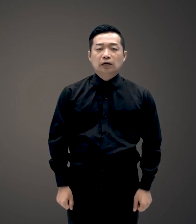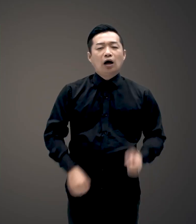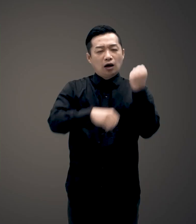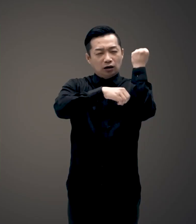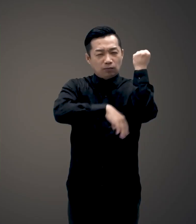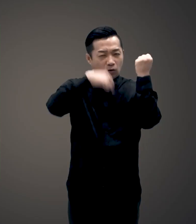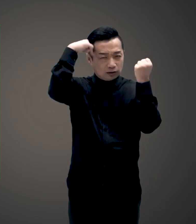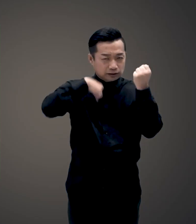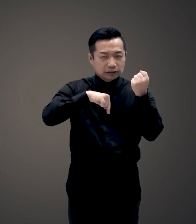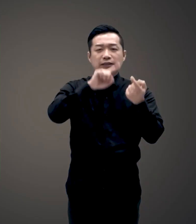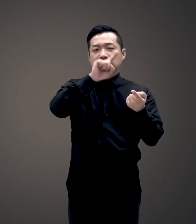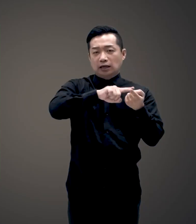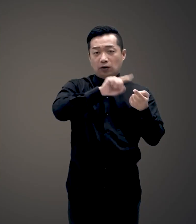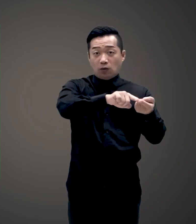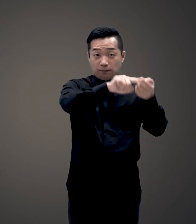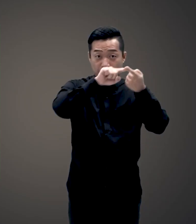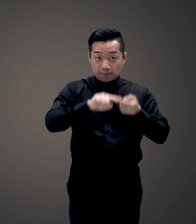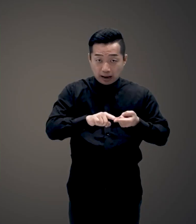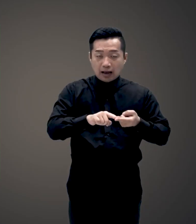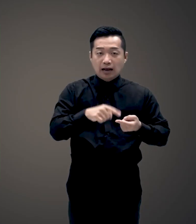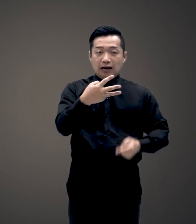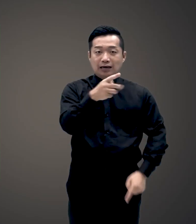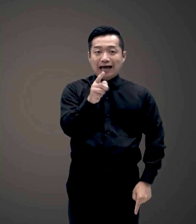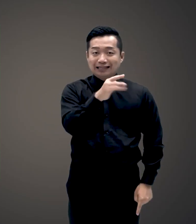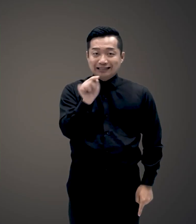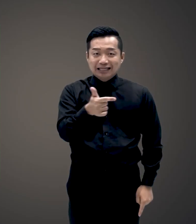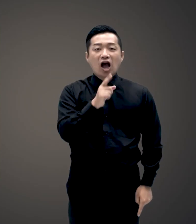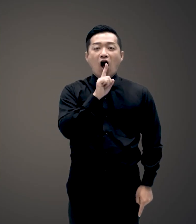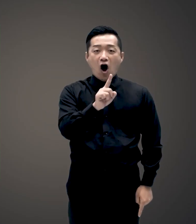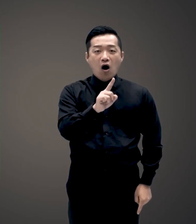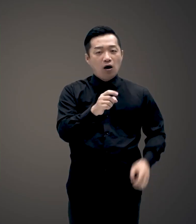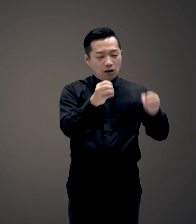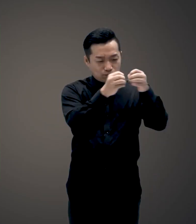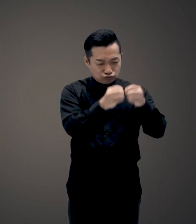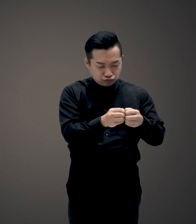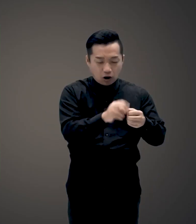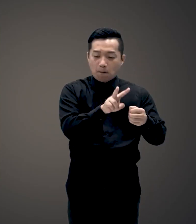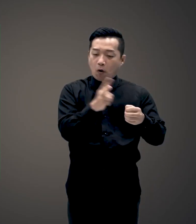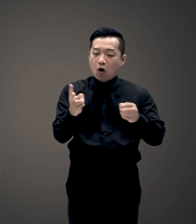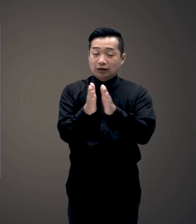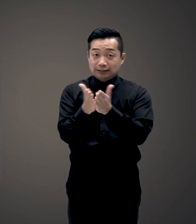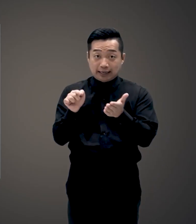원문의 느낌을 최대한 살릴 수 있도록 한 라티우머 원전 운문 번역본.